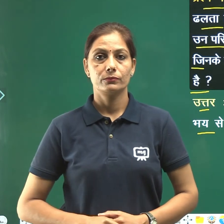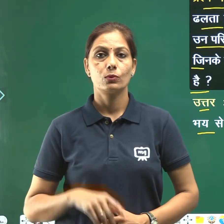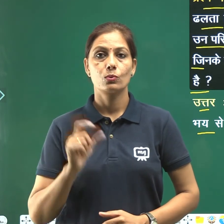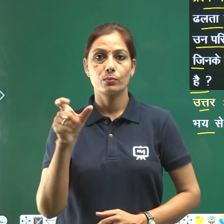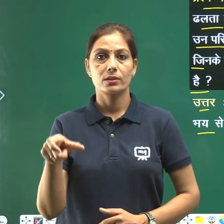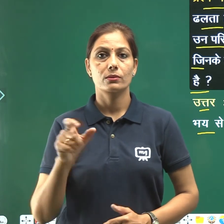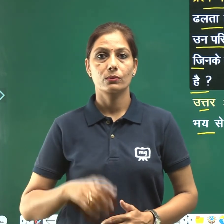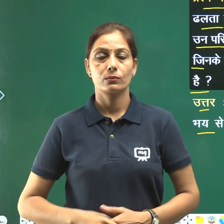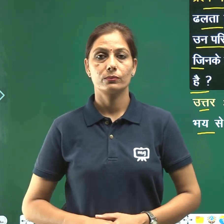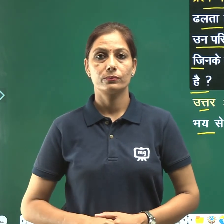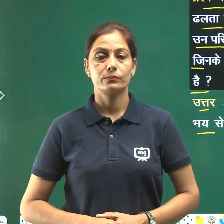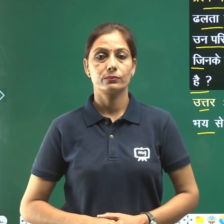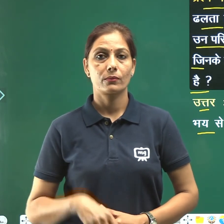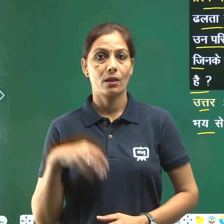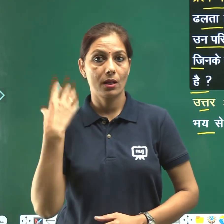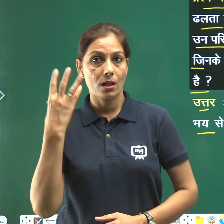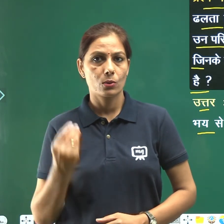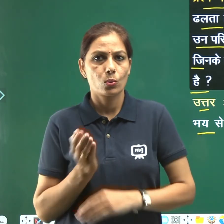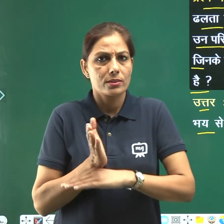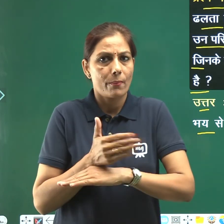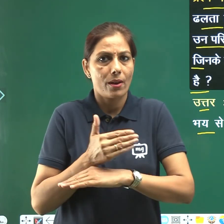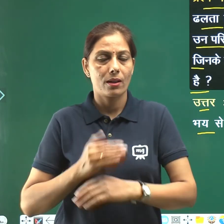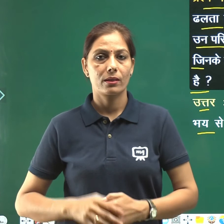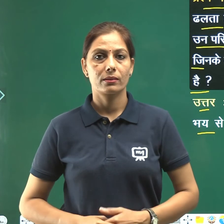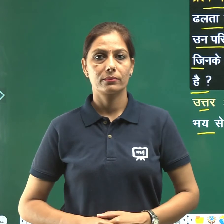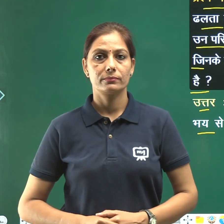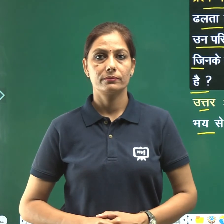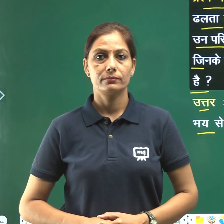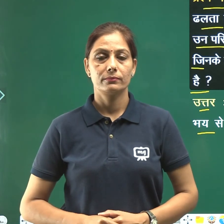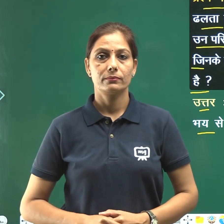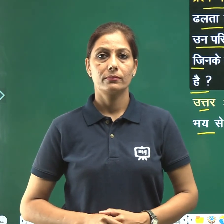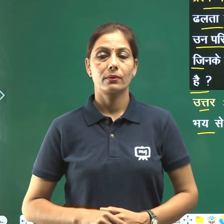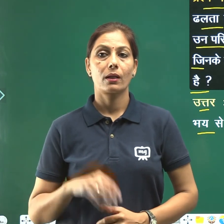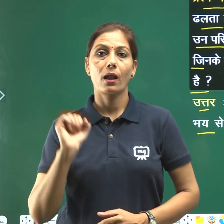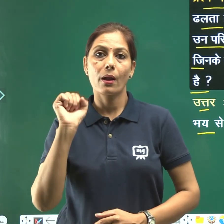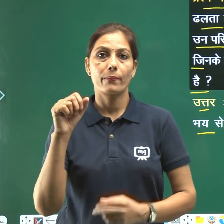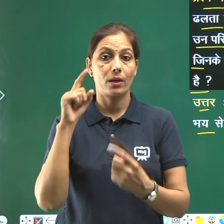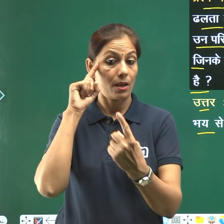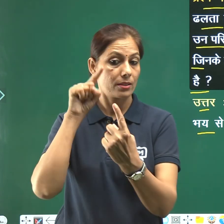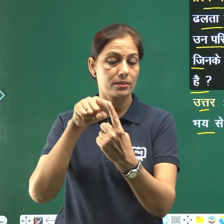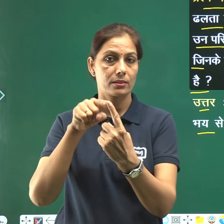उसे रात होने से पहले अपने लक्ष्य तक